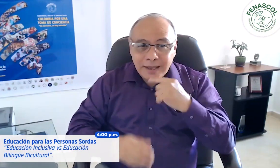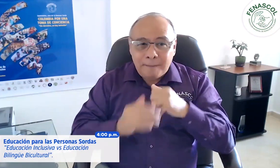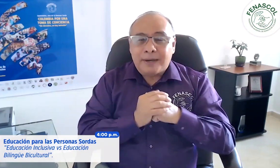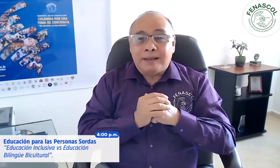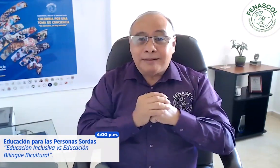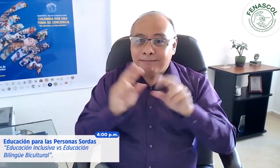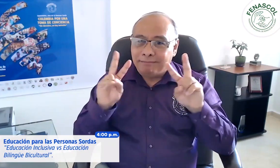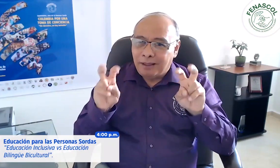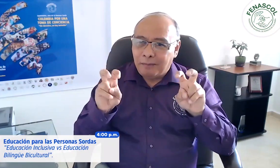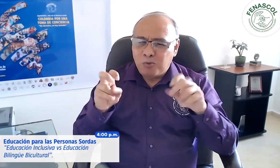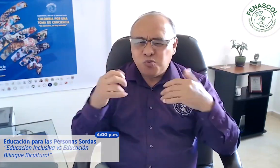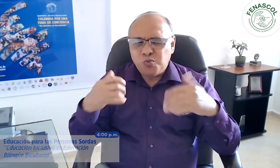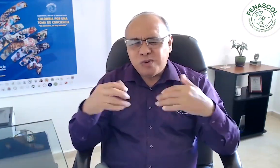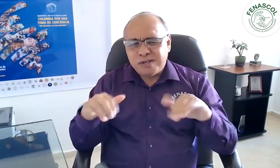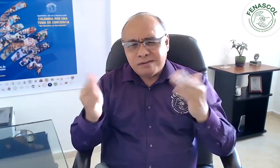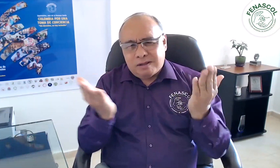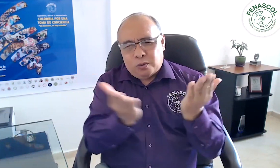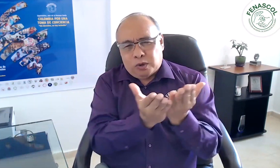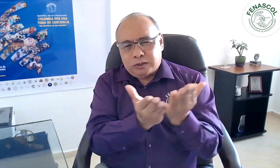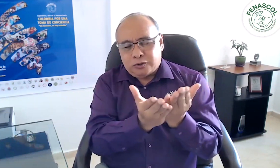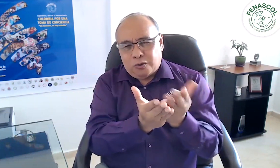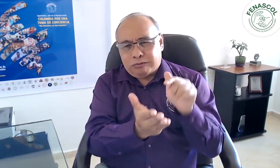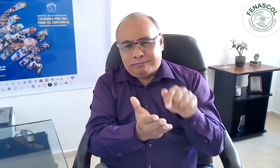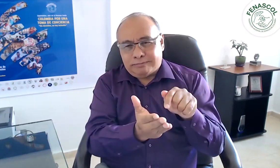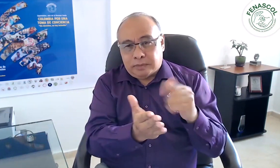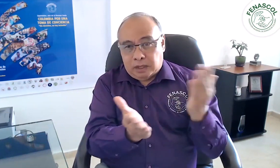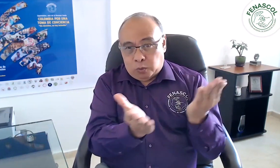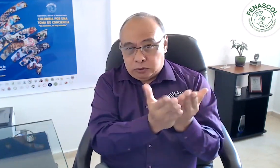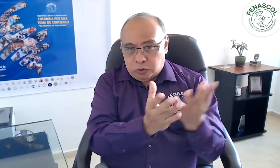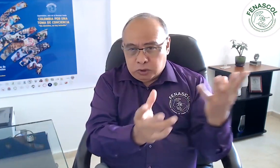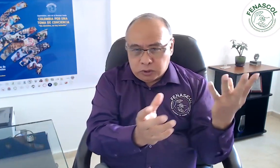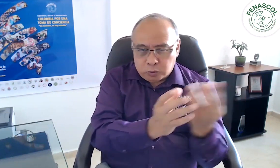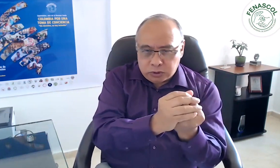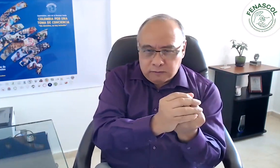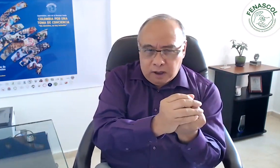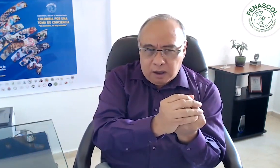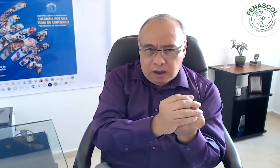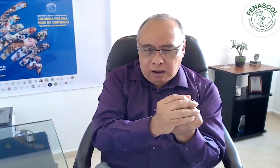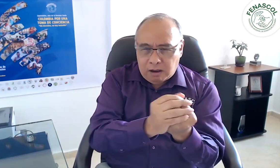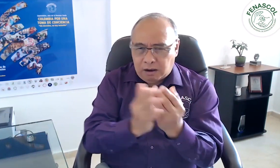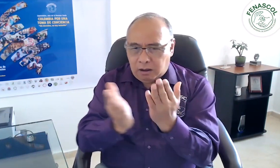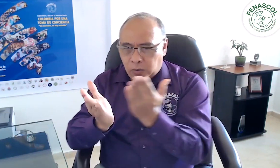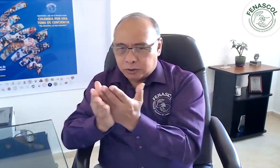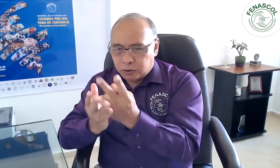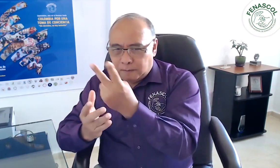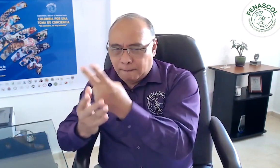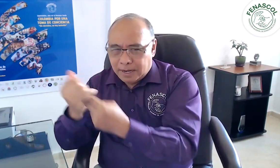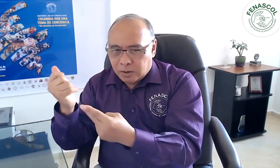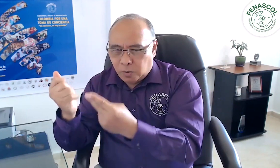9 de septiembre. El tema será educación para las personas sordas. Educación inclusiva